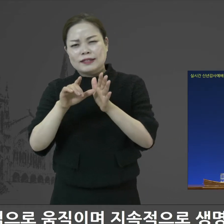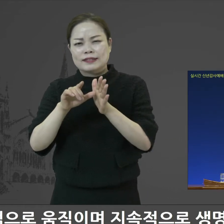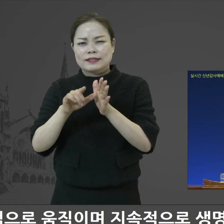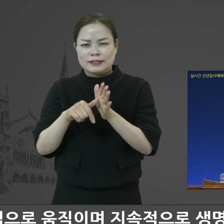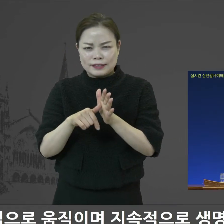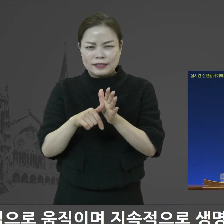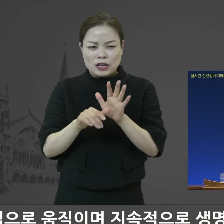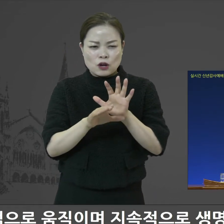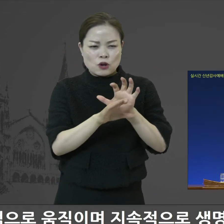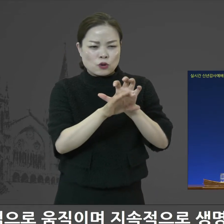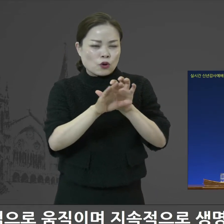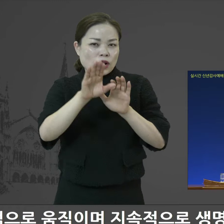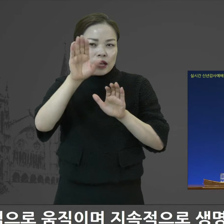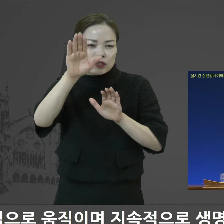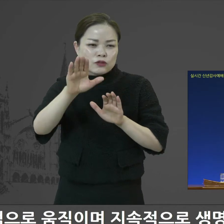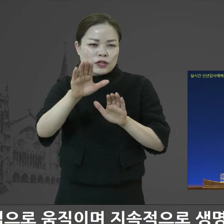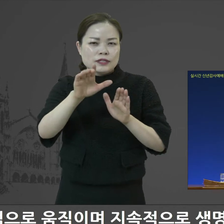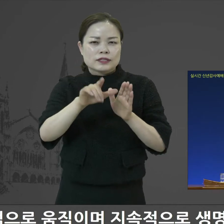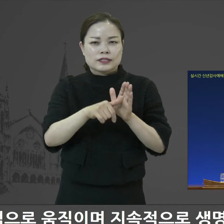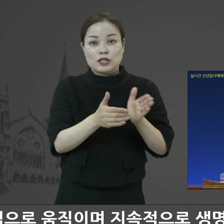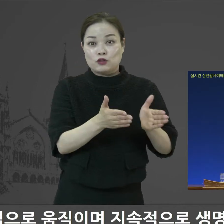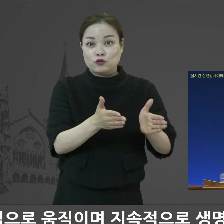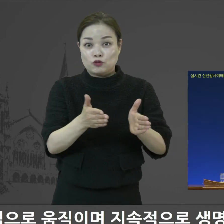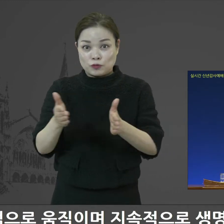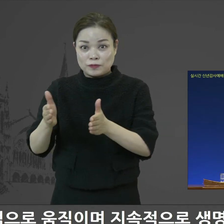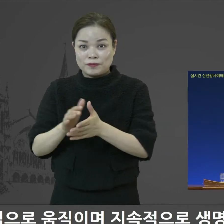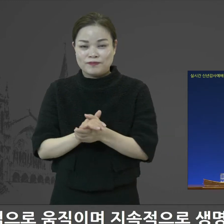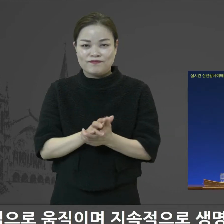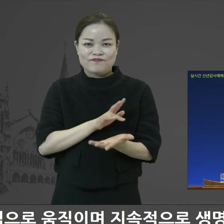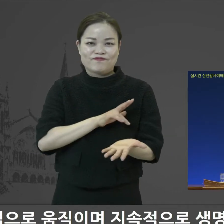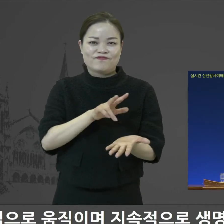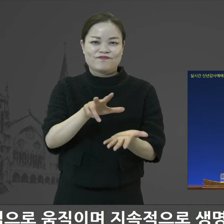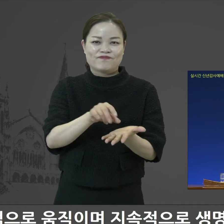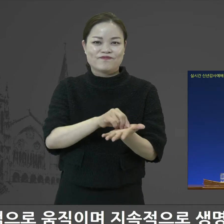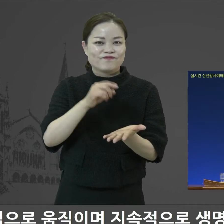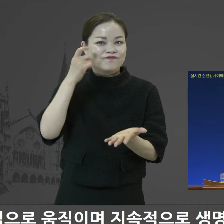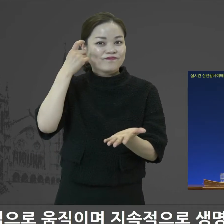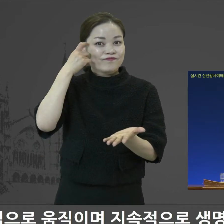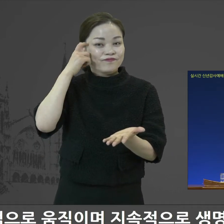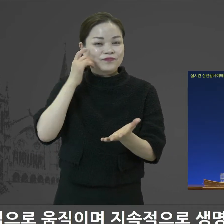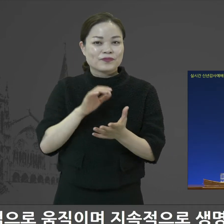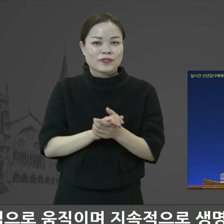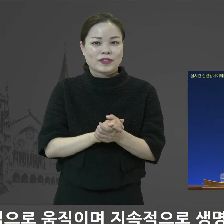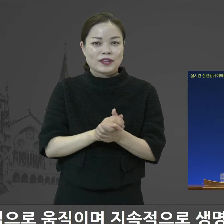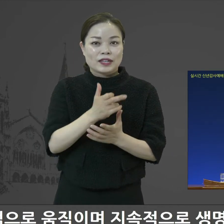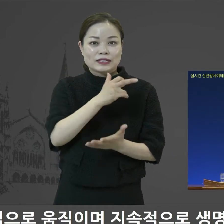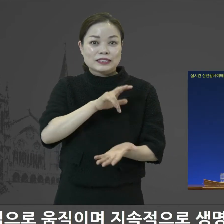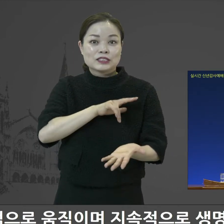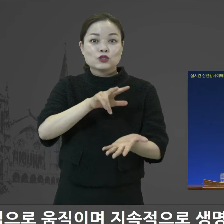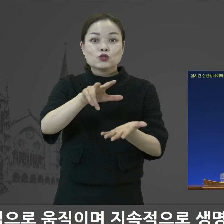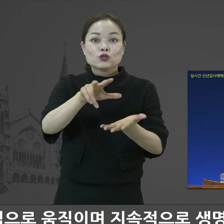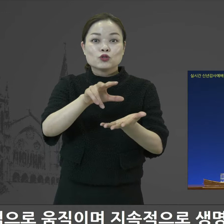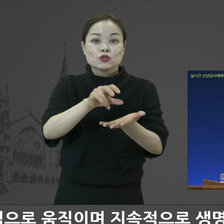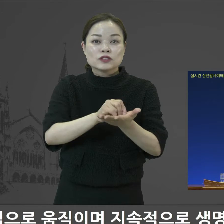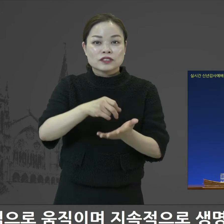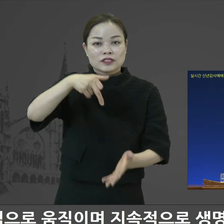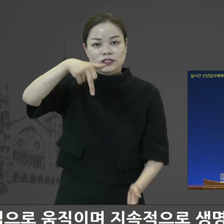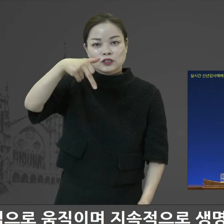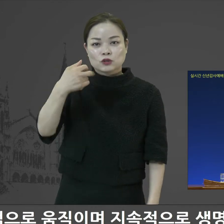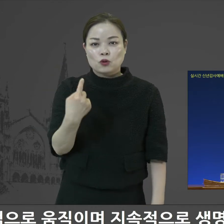그리고 코로나 이후의 시대를 준비하면서 주제를 정해봤습니다. 이 큰 주제는